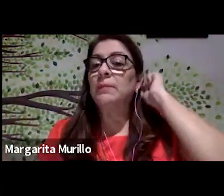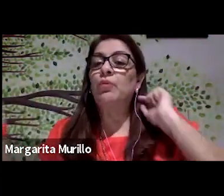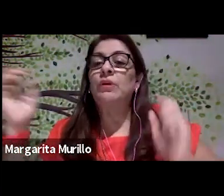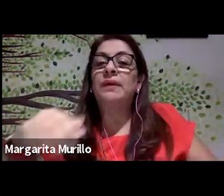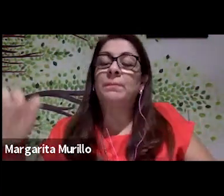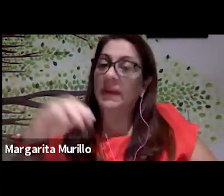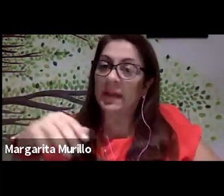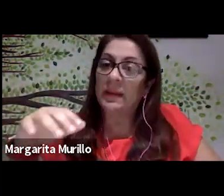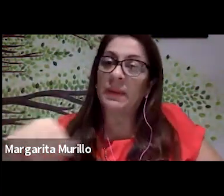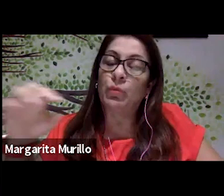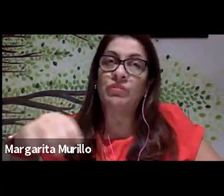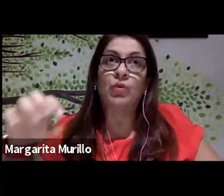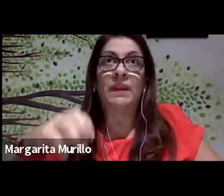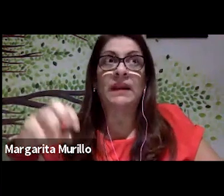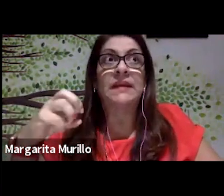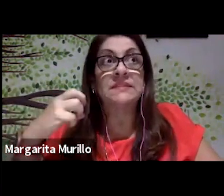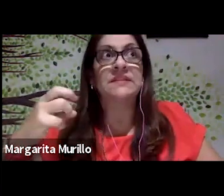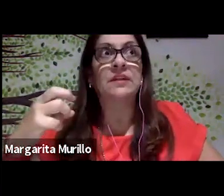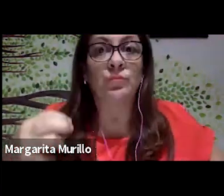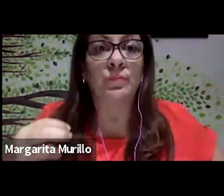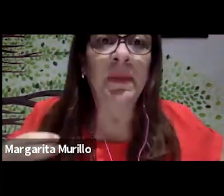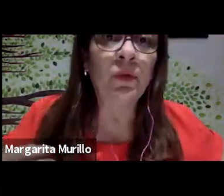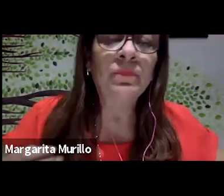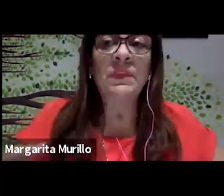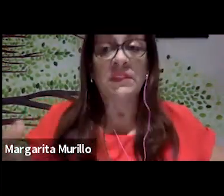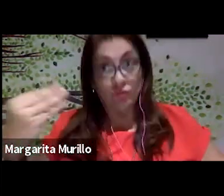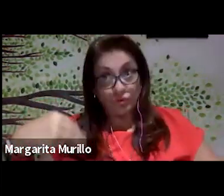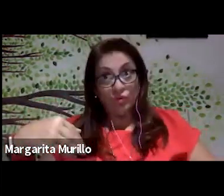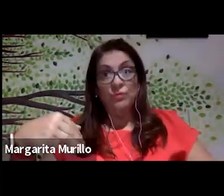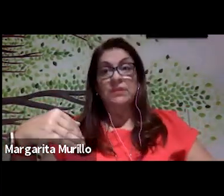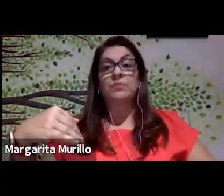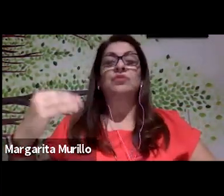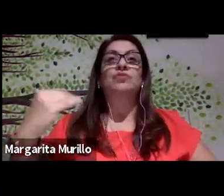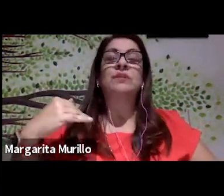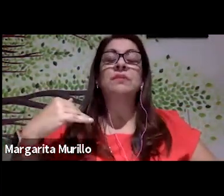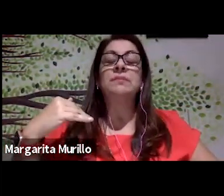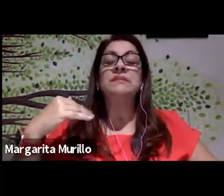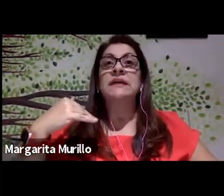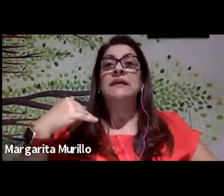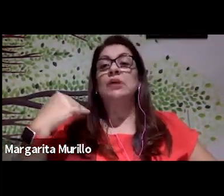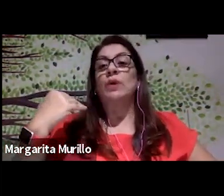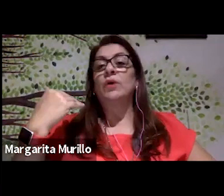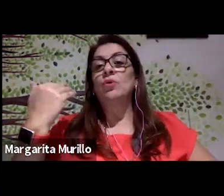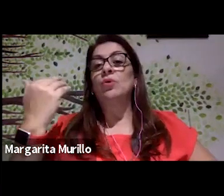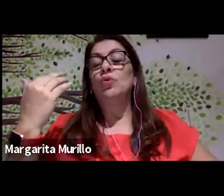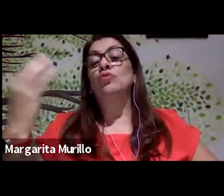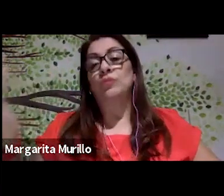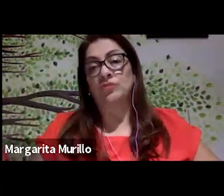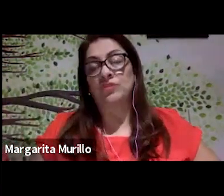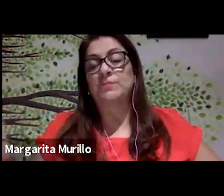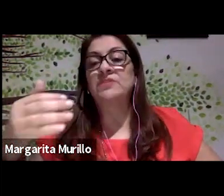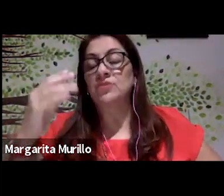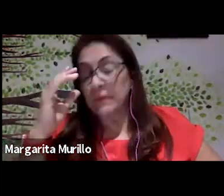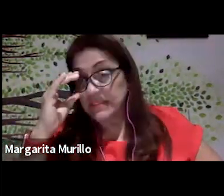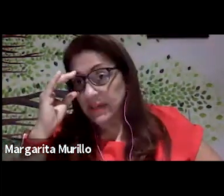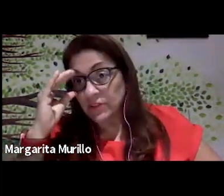poder ver para para poder recuperar esta salud primero desde nosotros mismos nosotras mismas y luego con